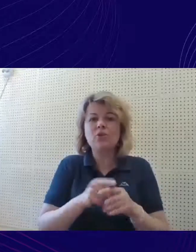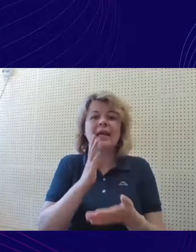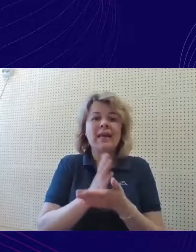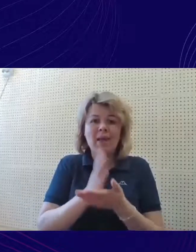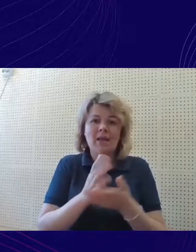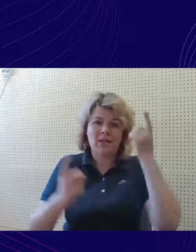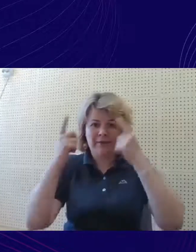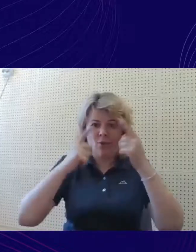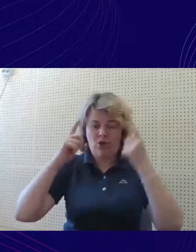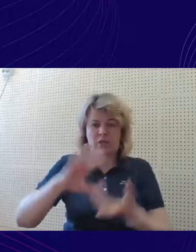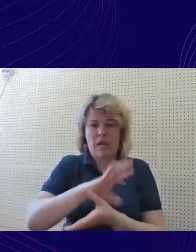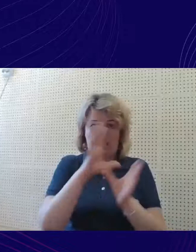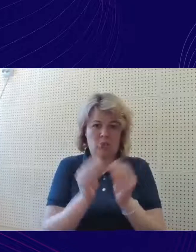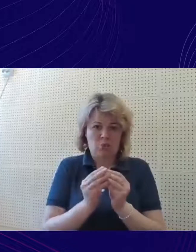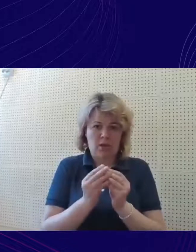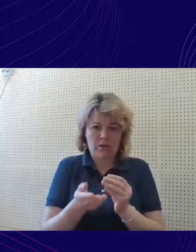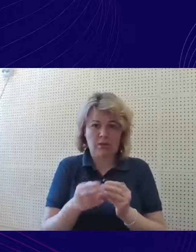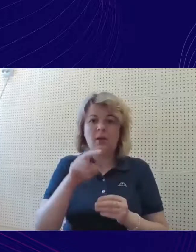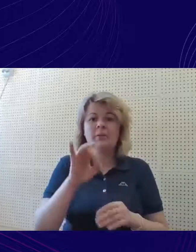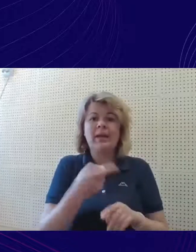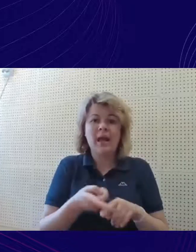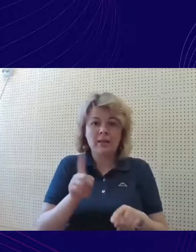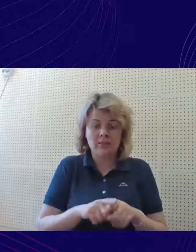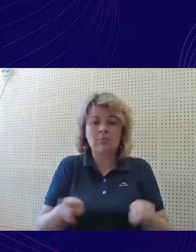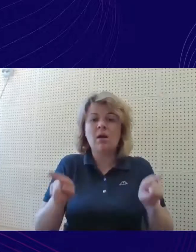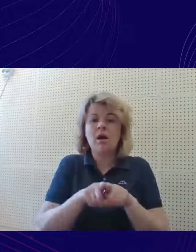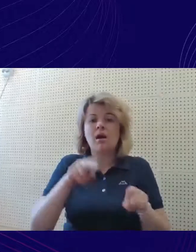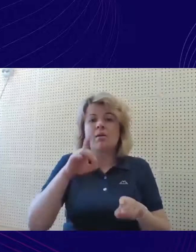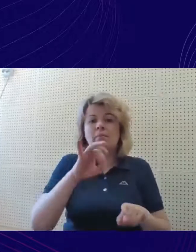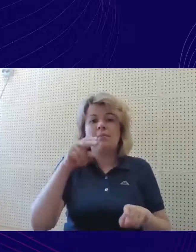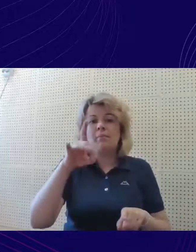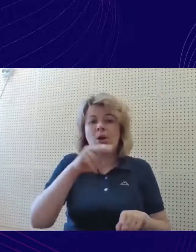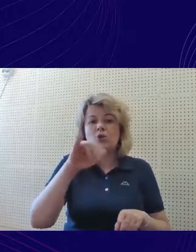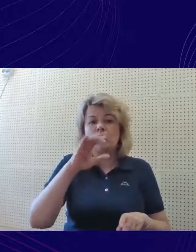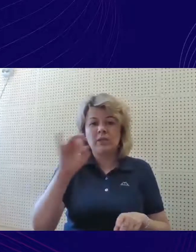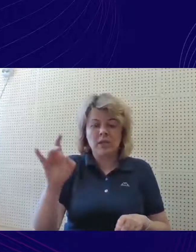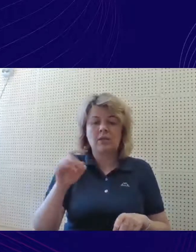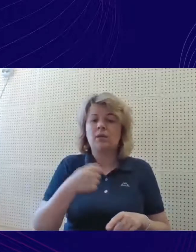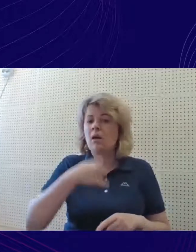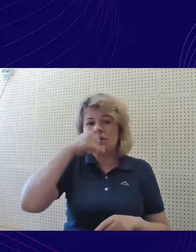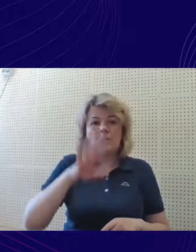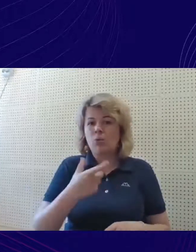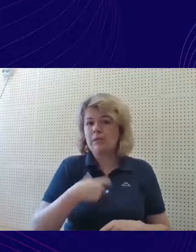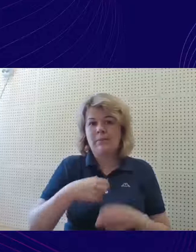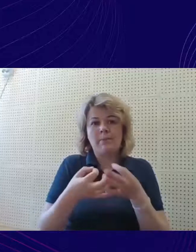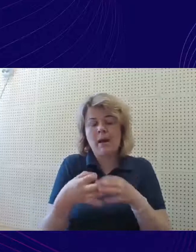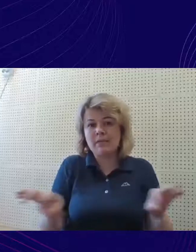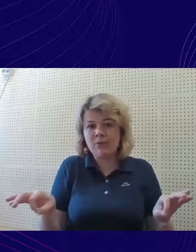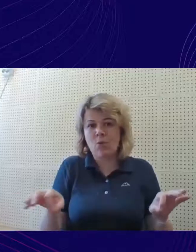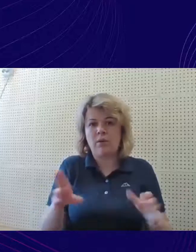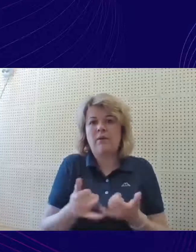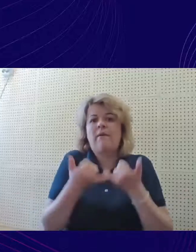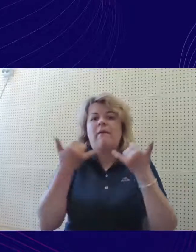результат. Но при этом, как продюсер, я не могу себе позволить во имя